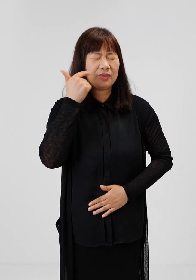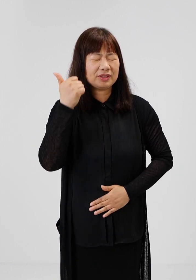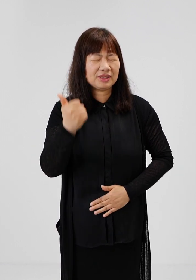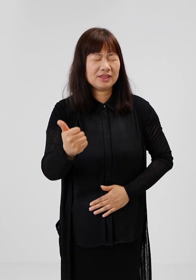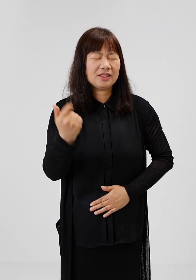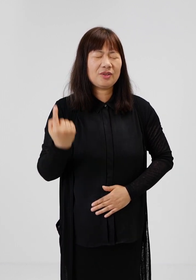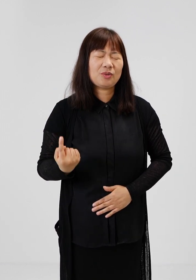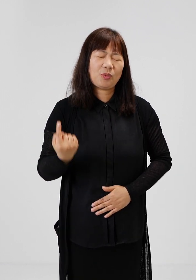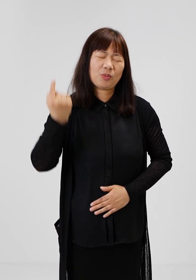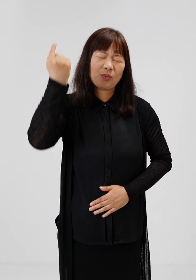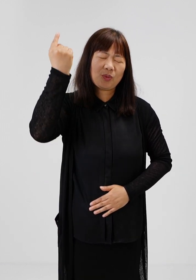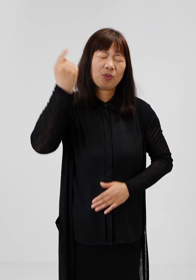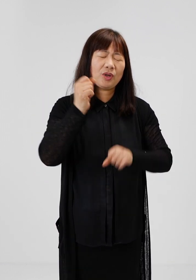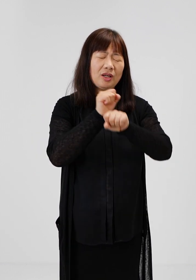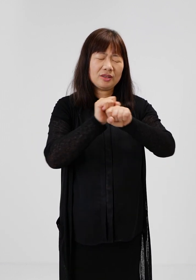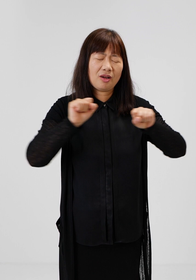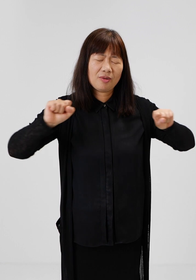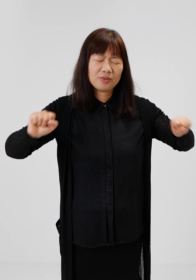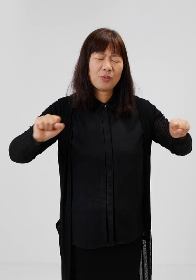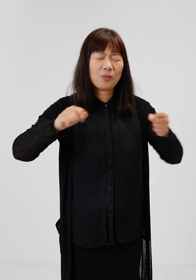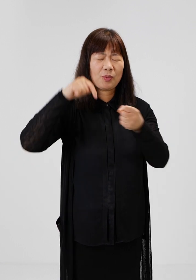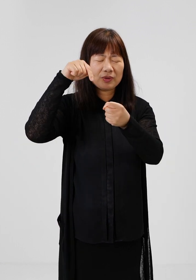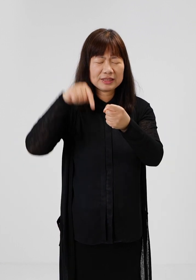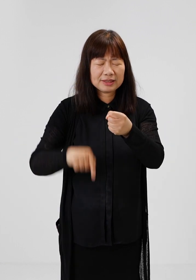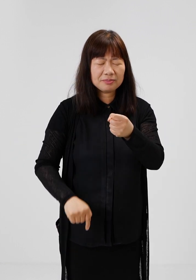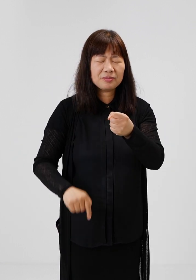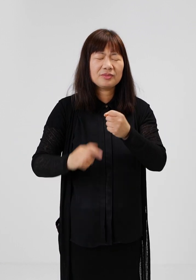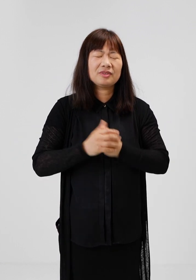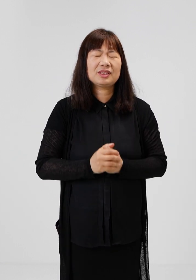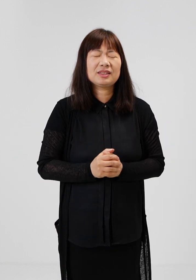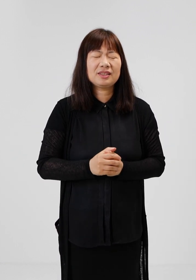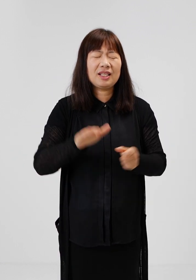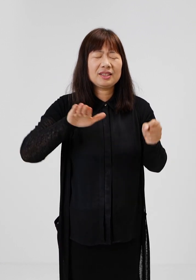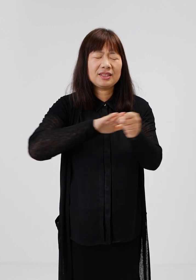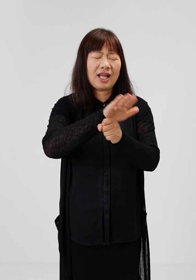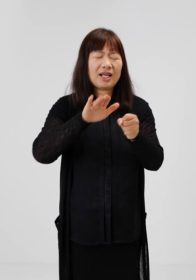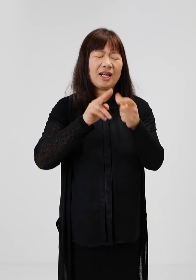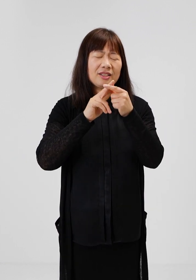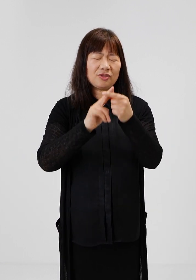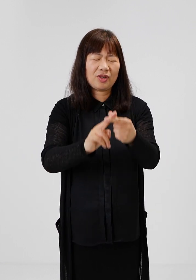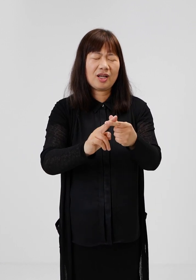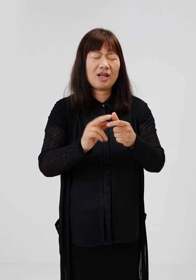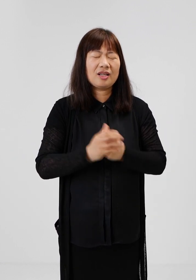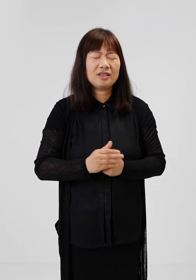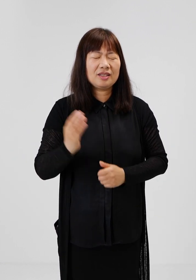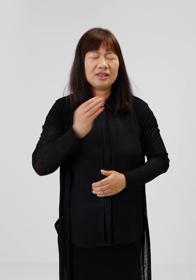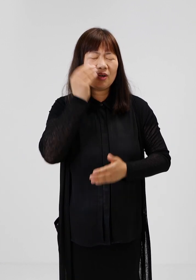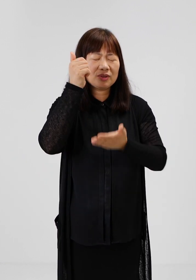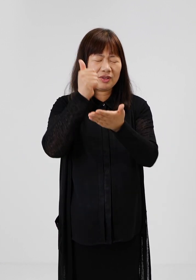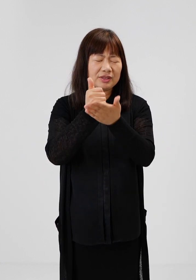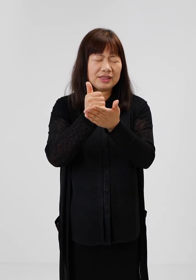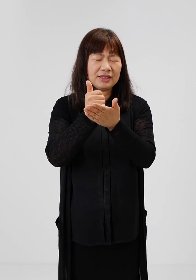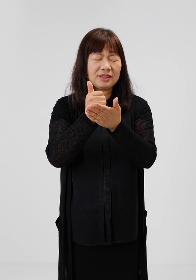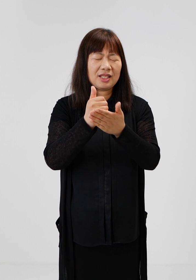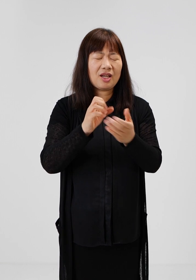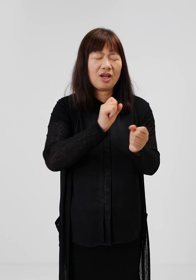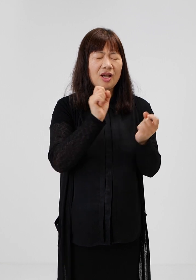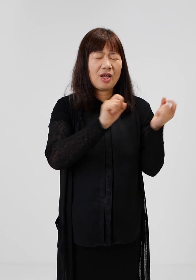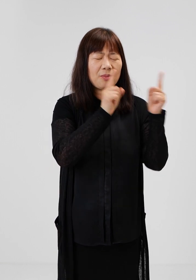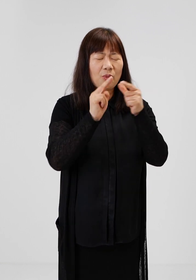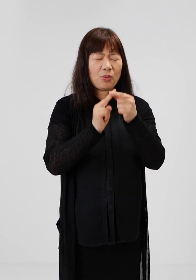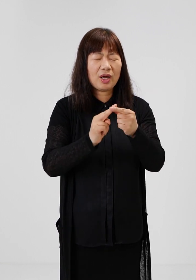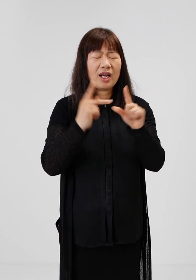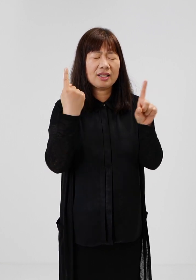아버지의 높고 넓고 깊은 사랑하심과 성령님의